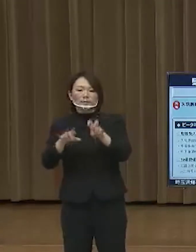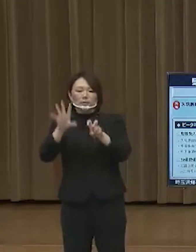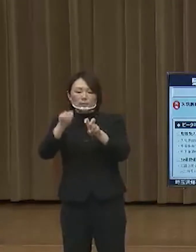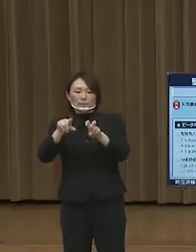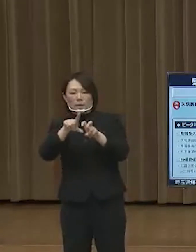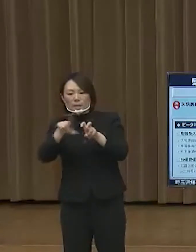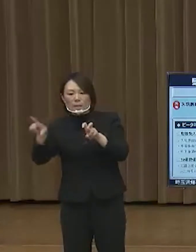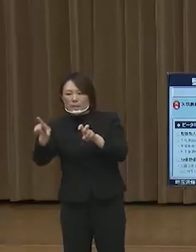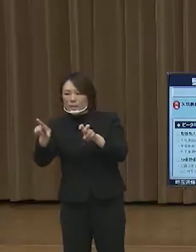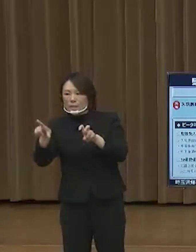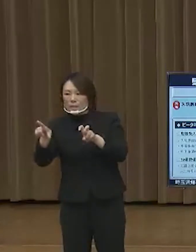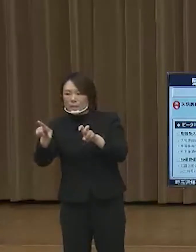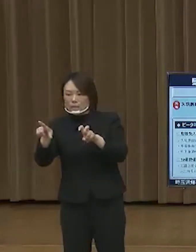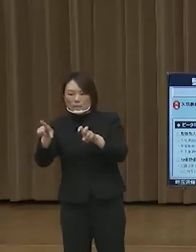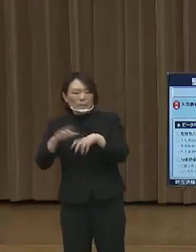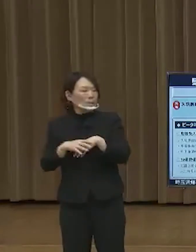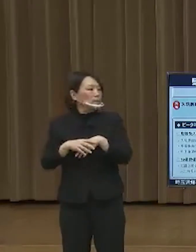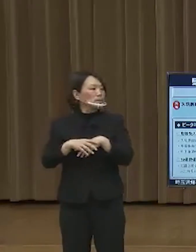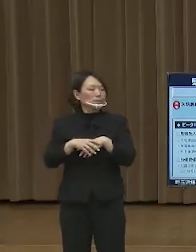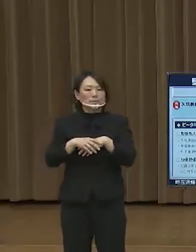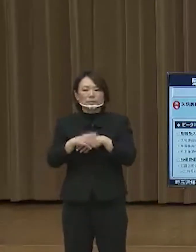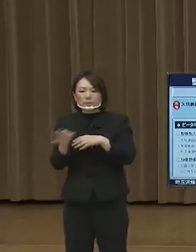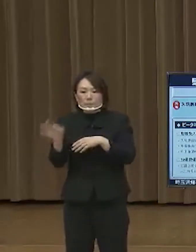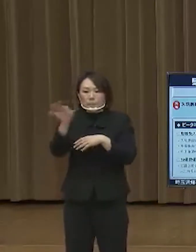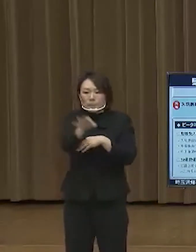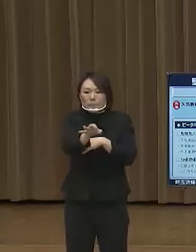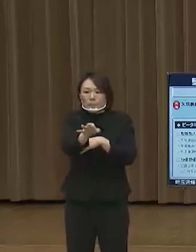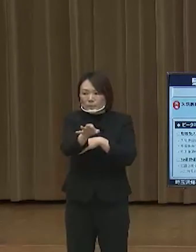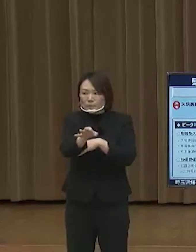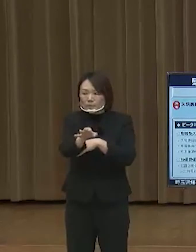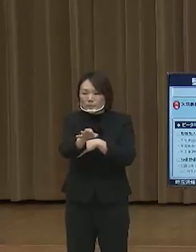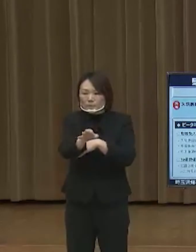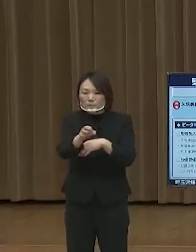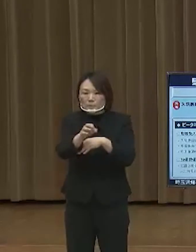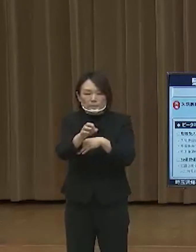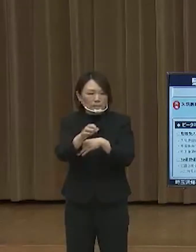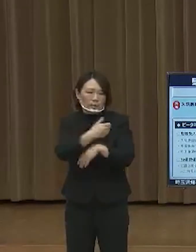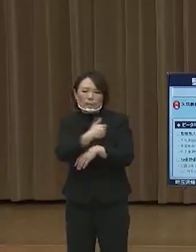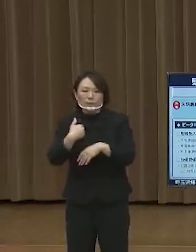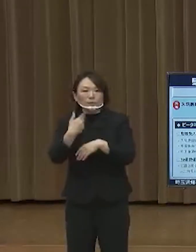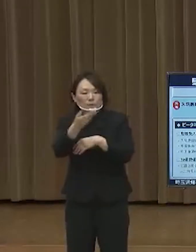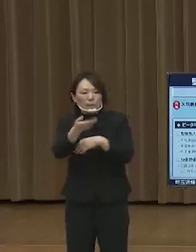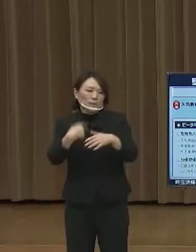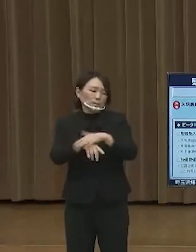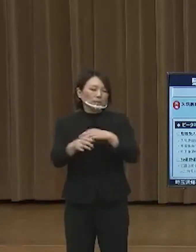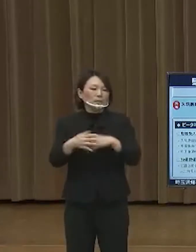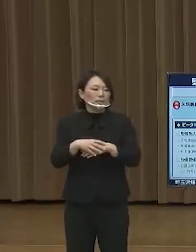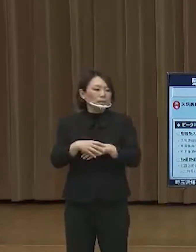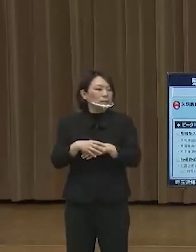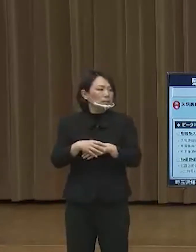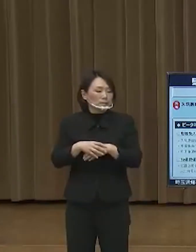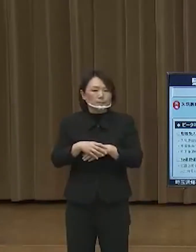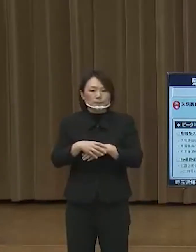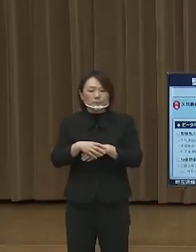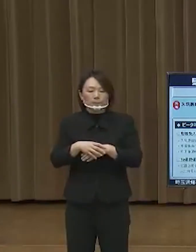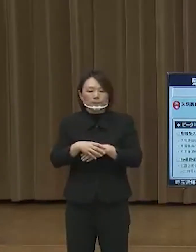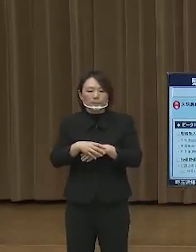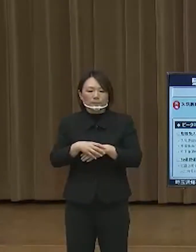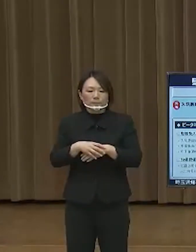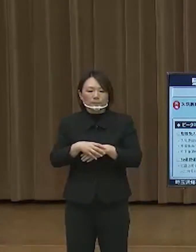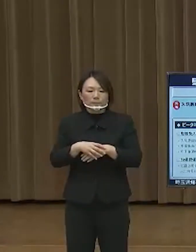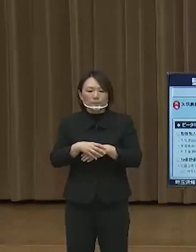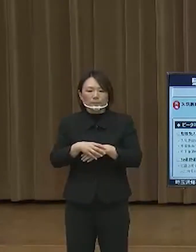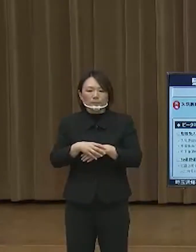でしょうかっていう質問なんですが、 赤字になるか黒字になるかというものを、これをやったことによって行ったものというのは非常に難しいので、我